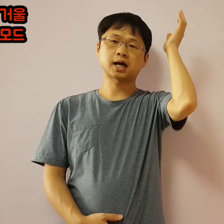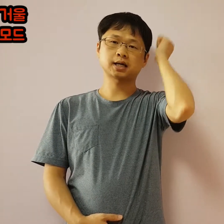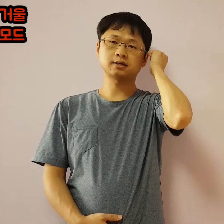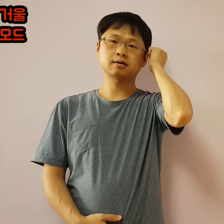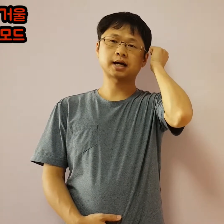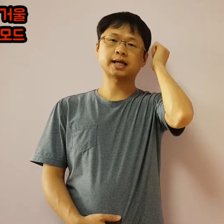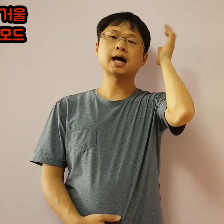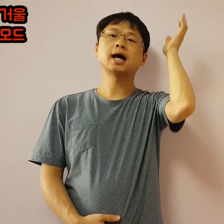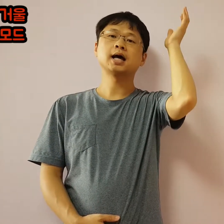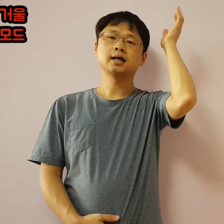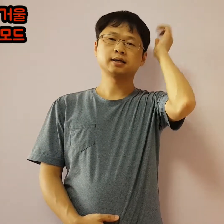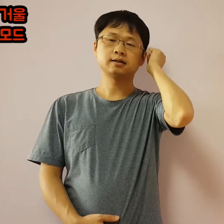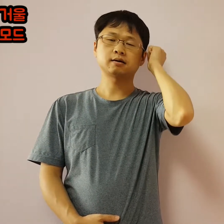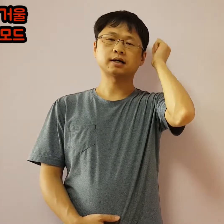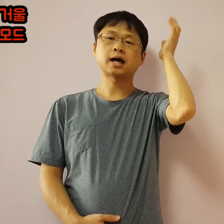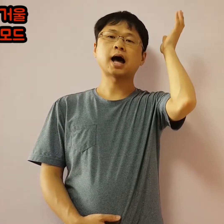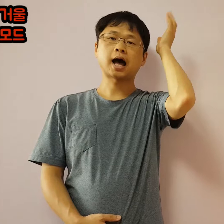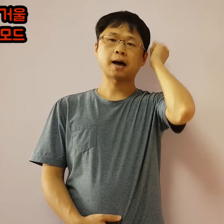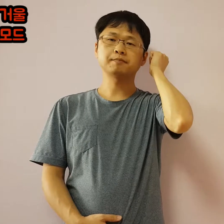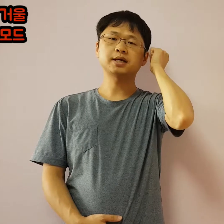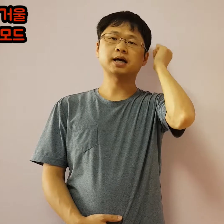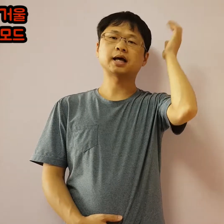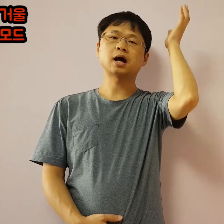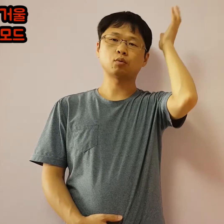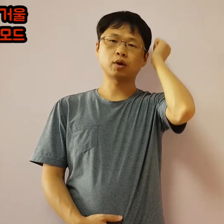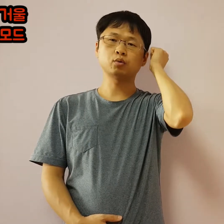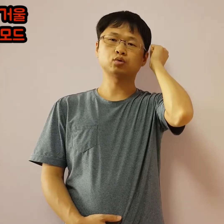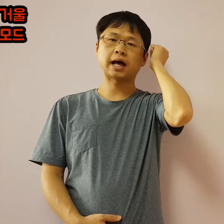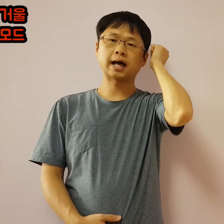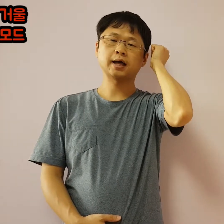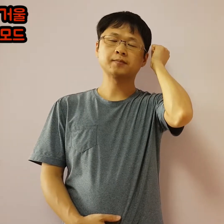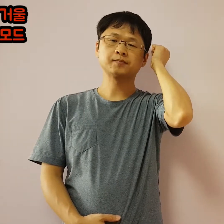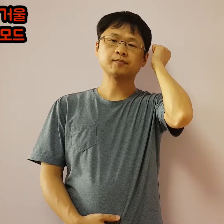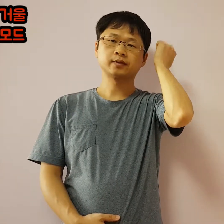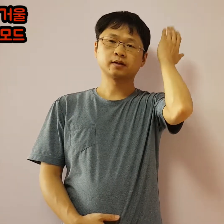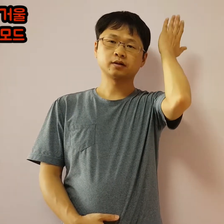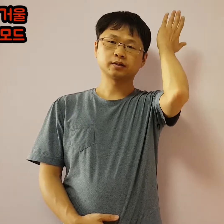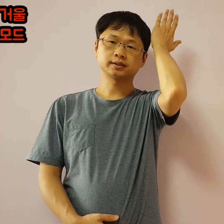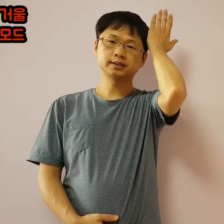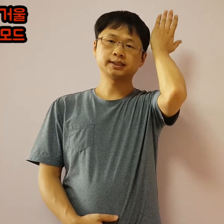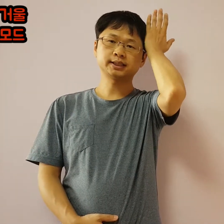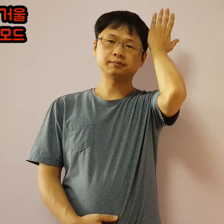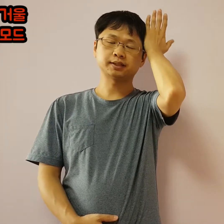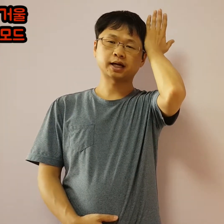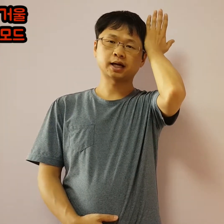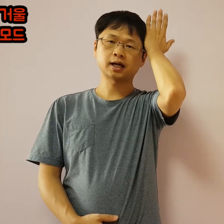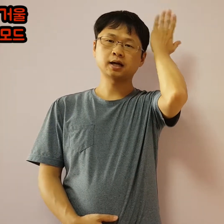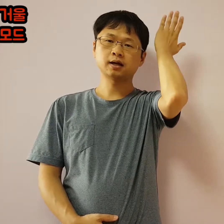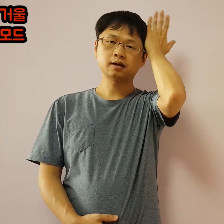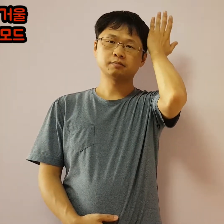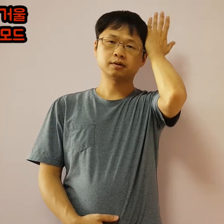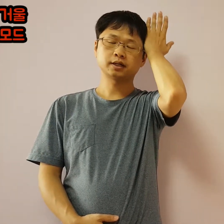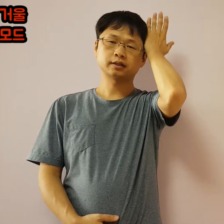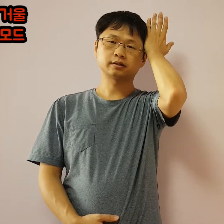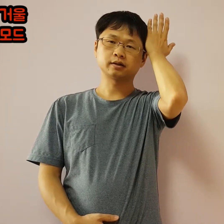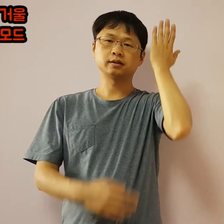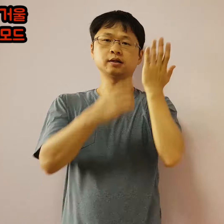기억하다입니다. 기억하다, 암기하다, 외우다. 그리고 이것은 지식입니다. 머리에